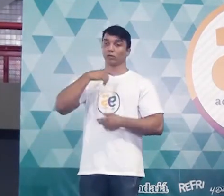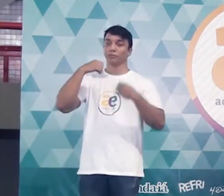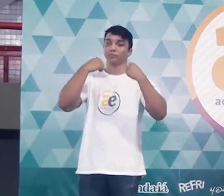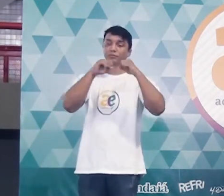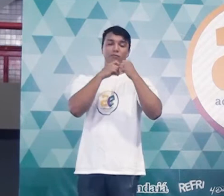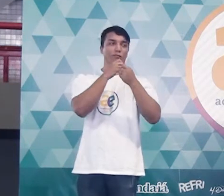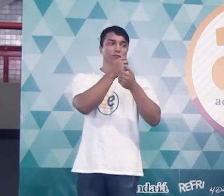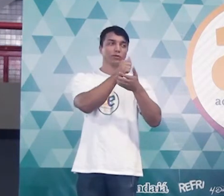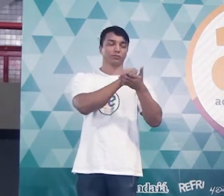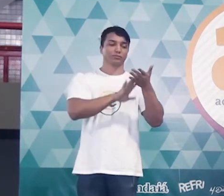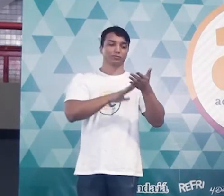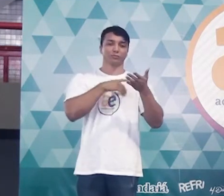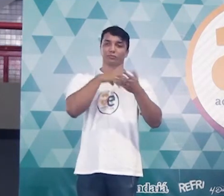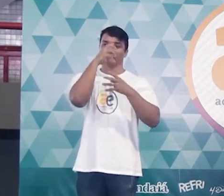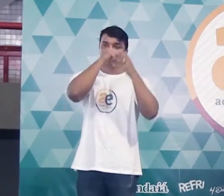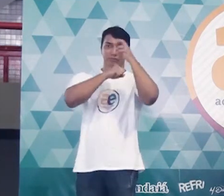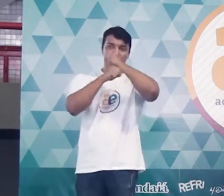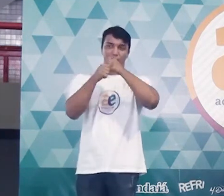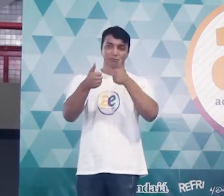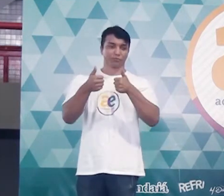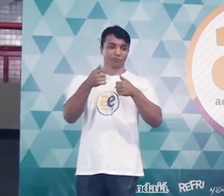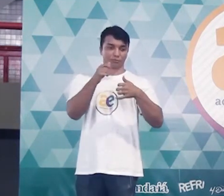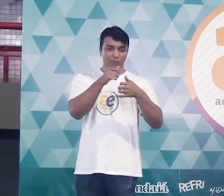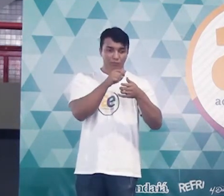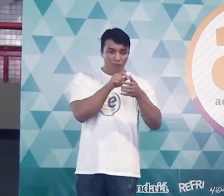Exercícios de aprendizagem.